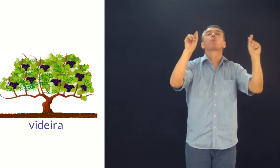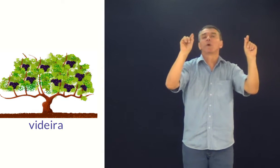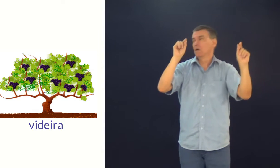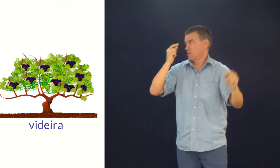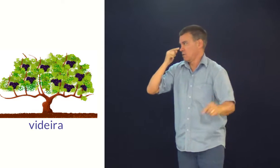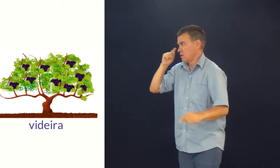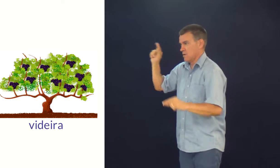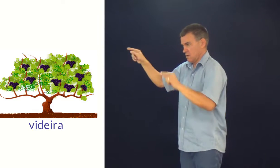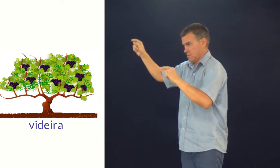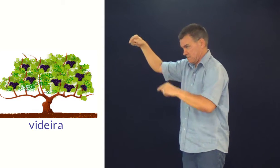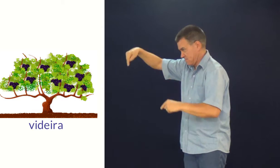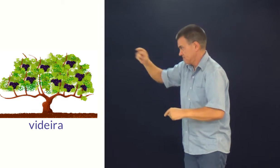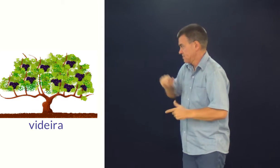fazer uma espécie de comparação